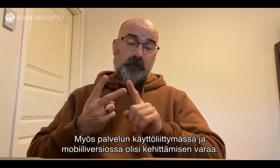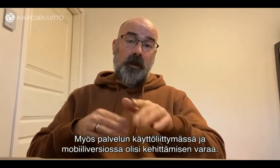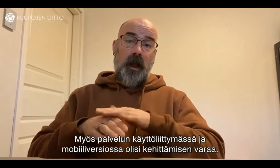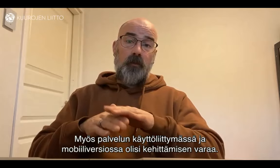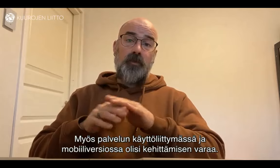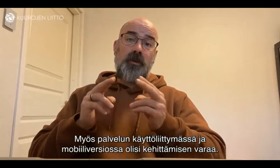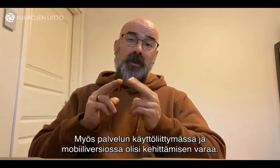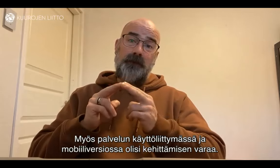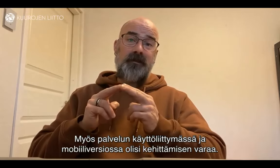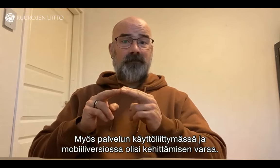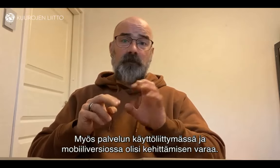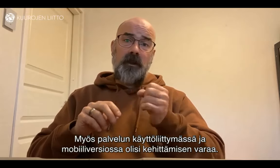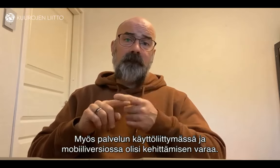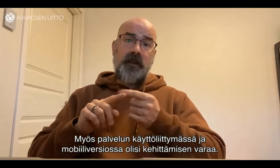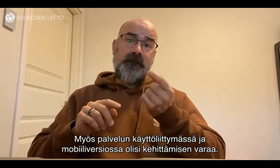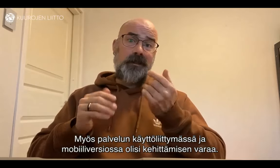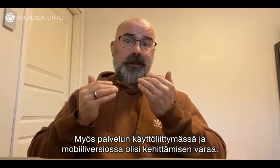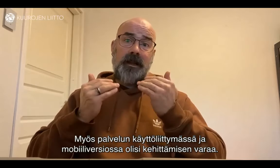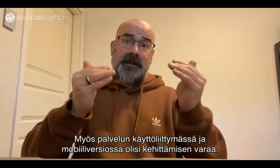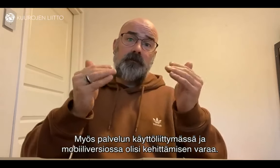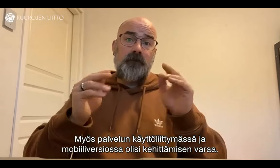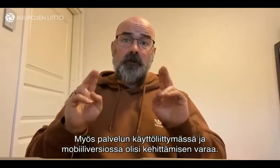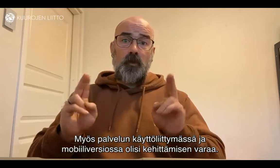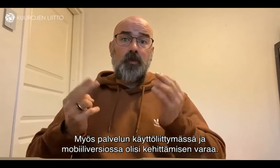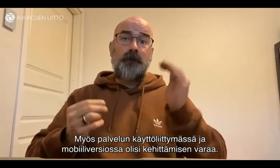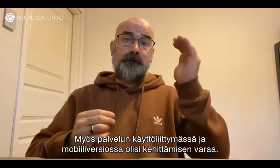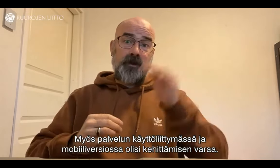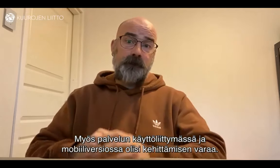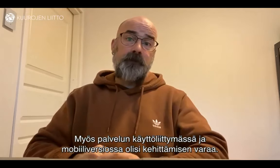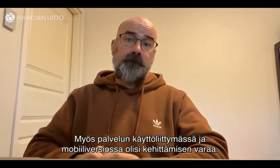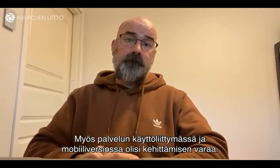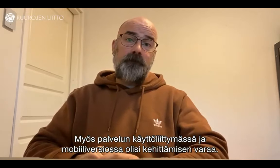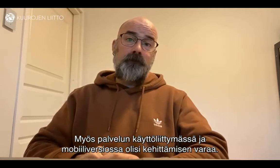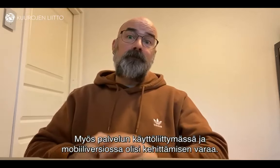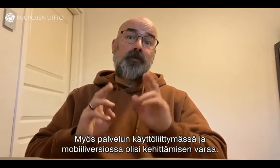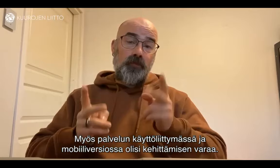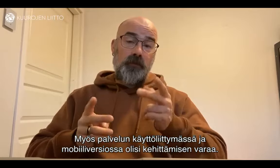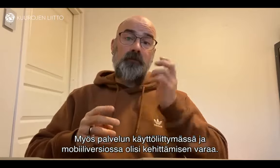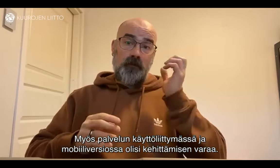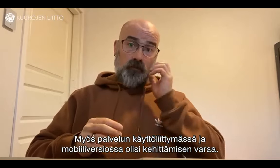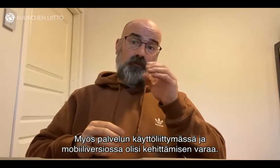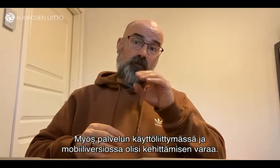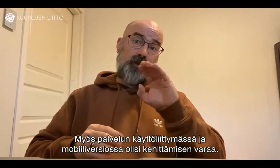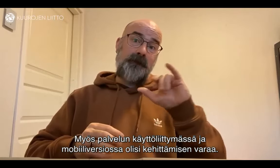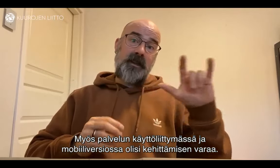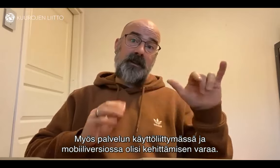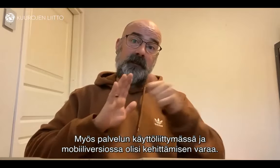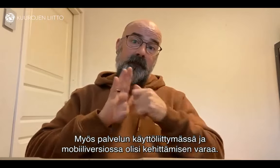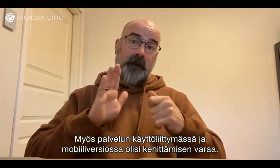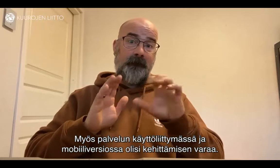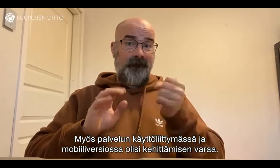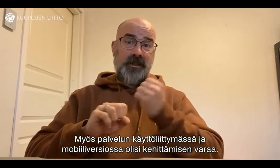aikana. Myös palvelun käyttöliittymässä ja mobiiliversiossa olisi kehittämisen varaa.